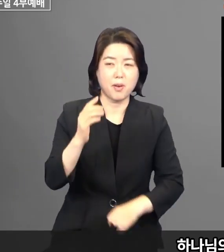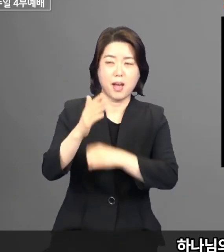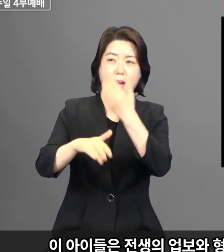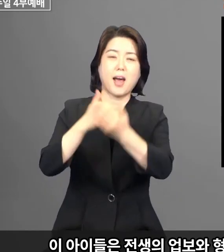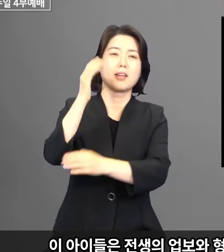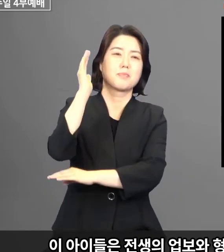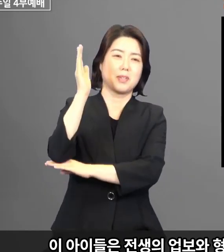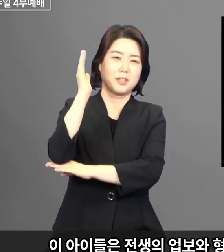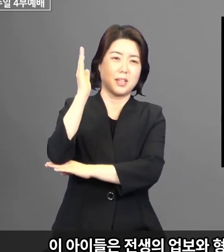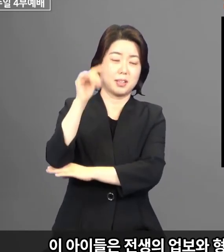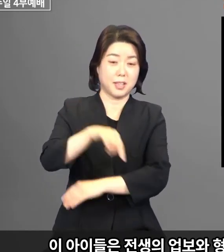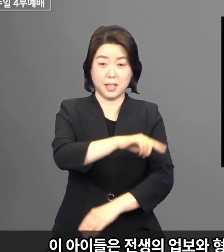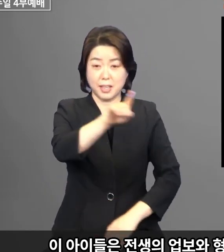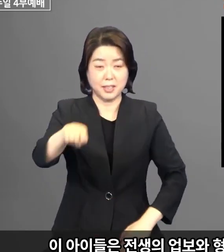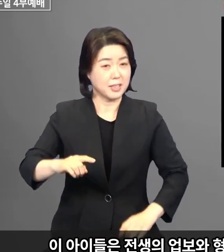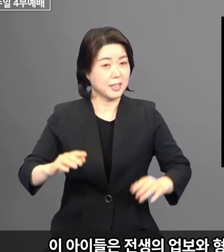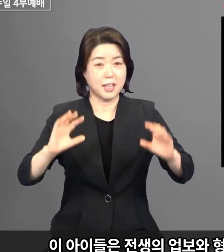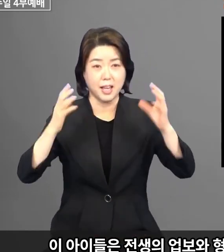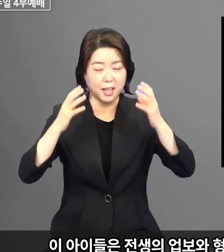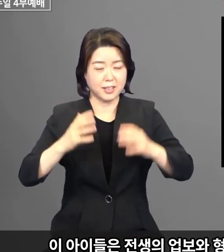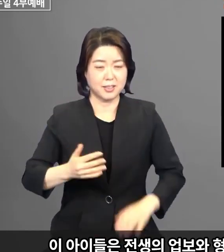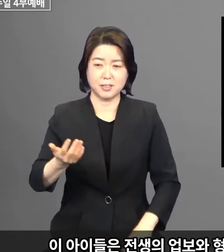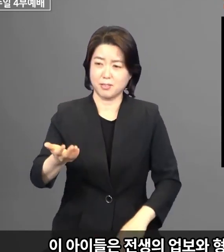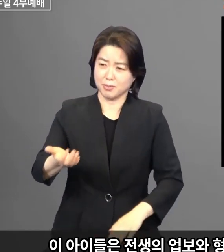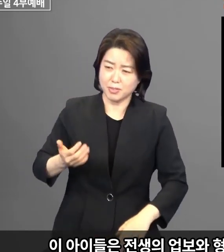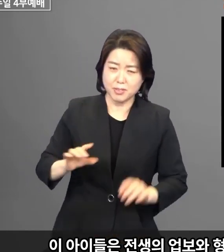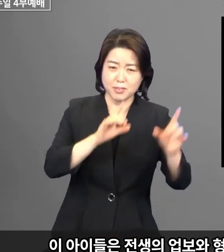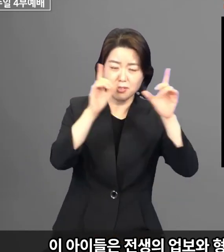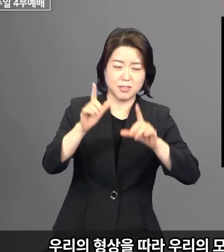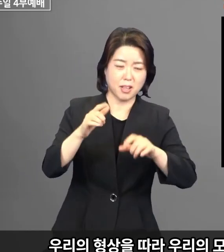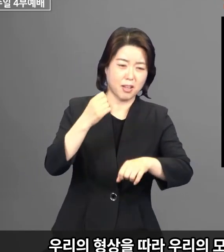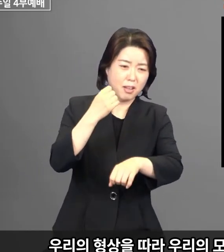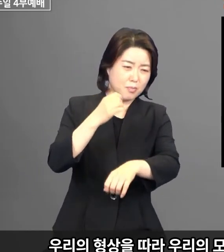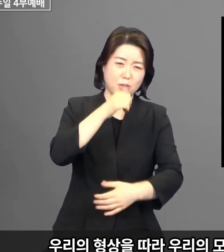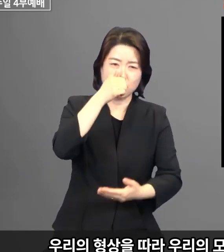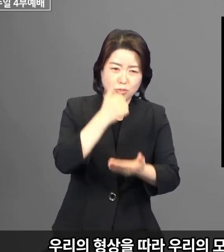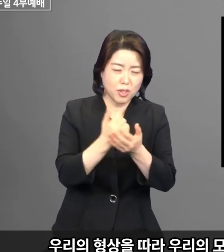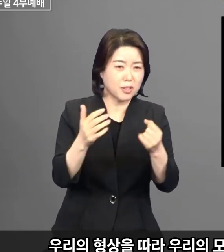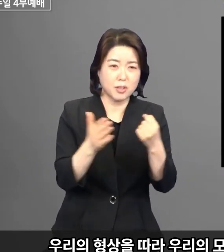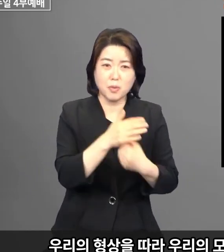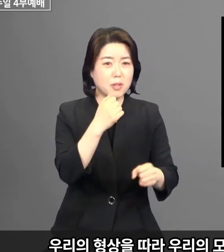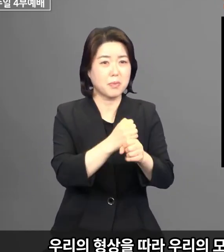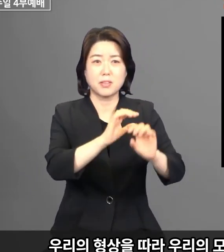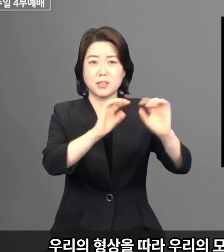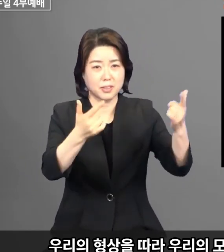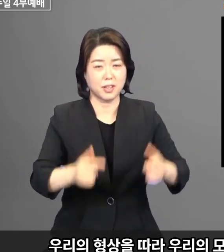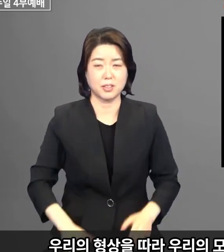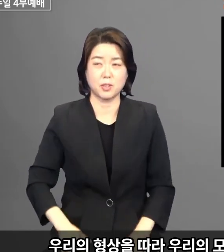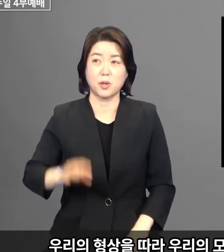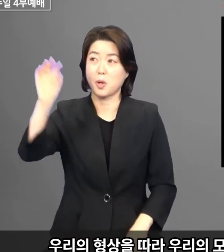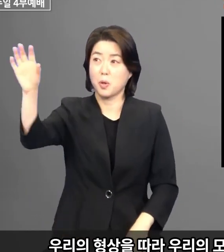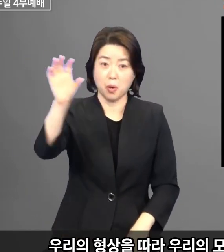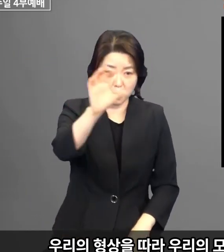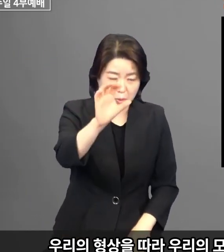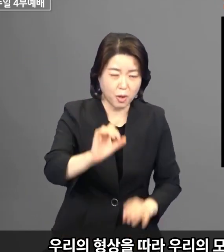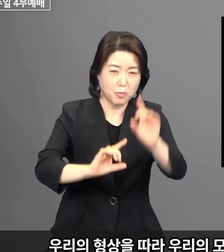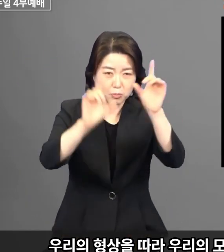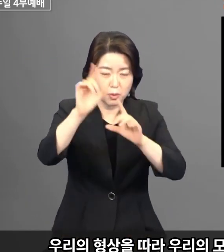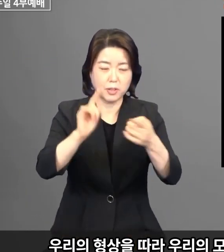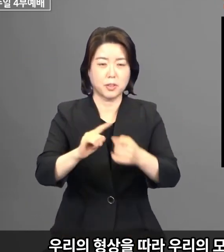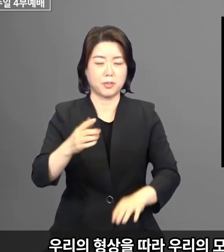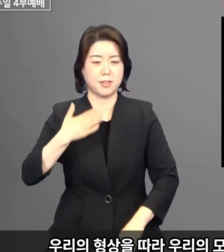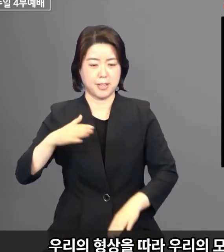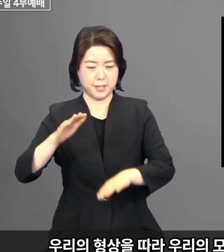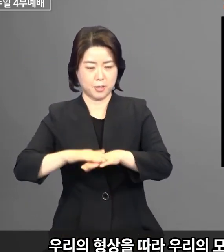이야기, 이 아이들은 전생의 업보와 형벌로 인해 된 존재가 아니라 우리의 형상을 따라 우리의 모양대로 우리가